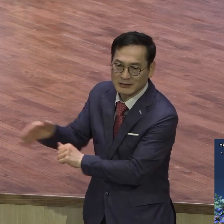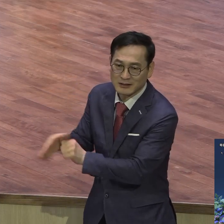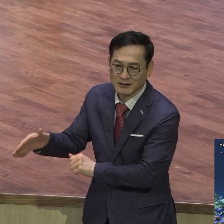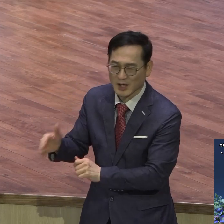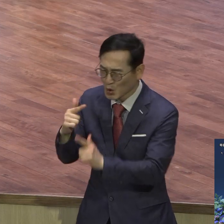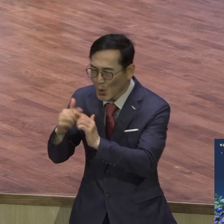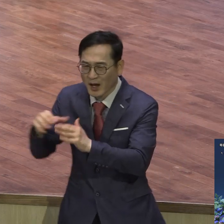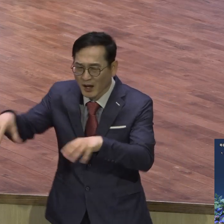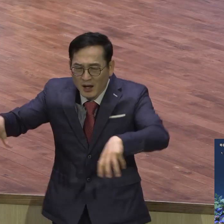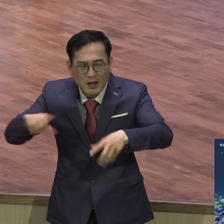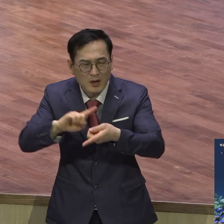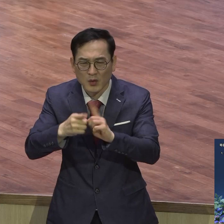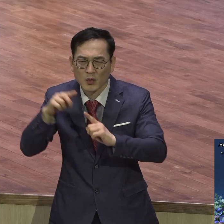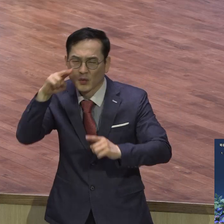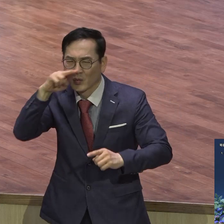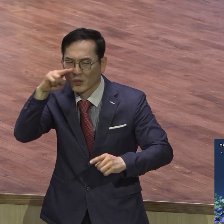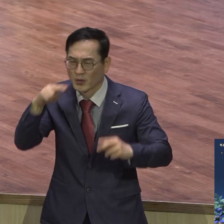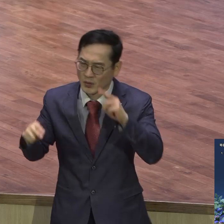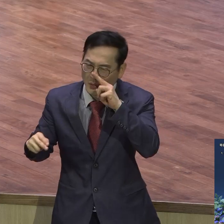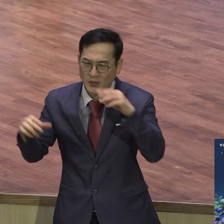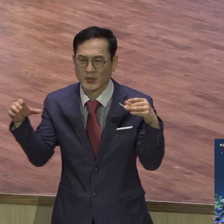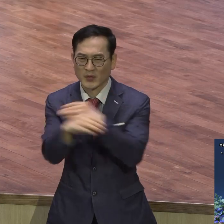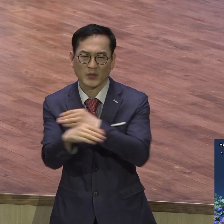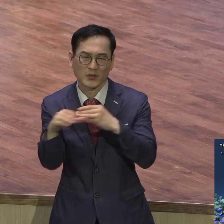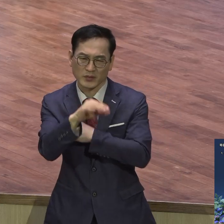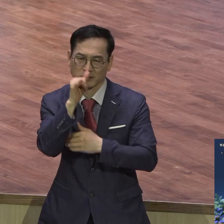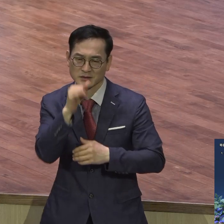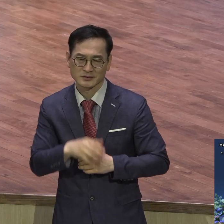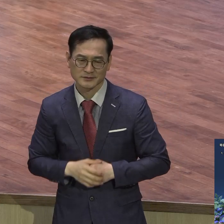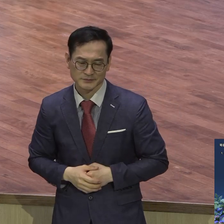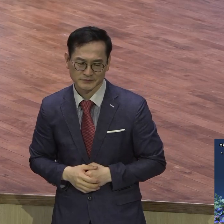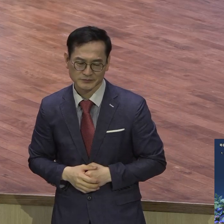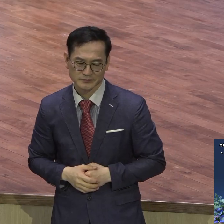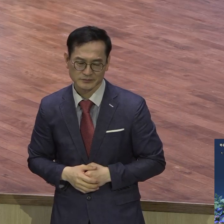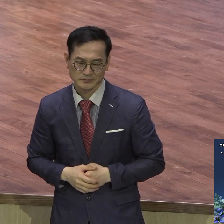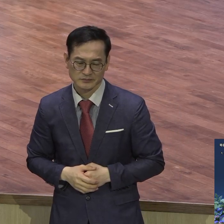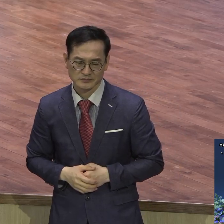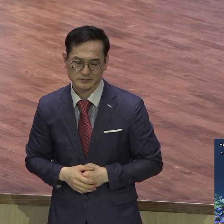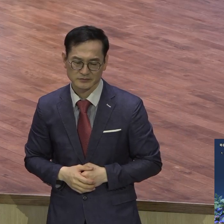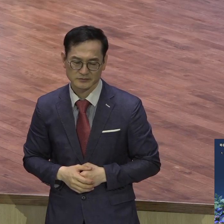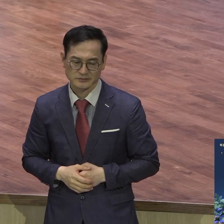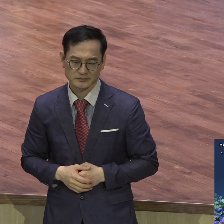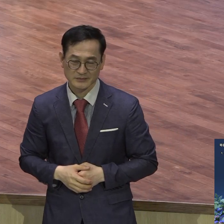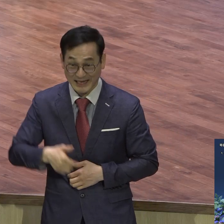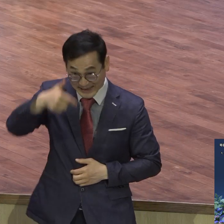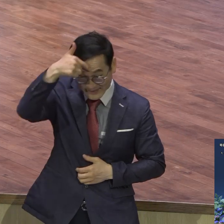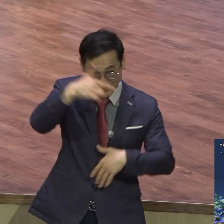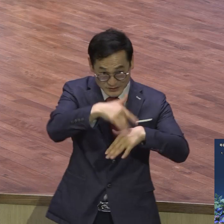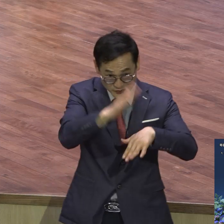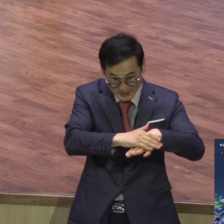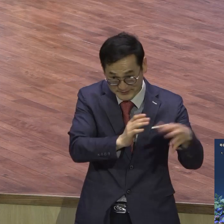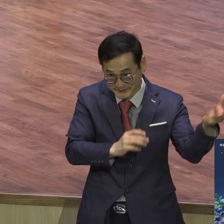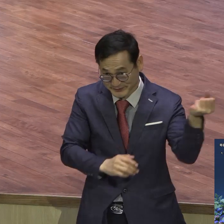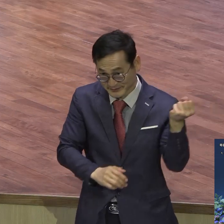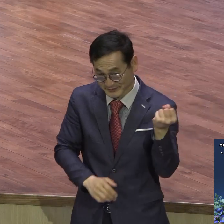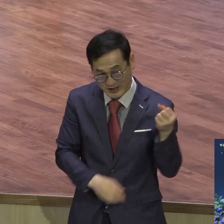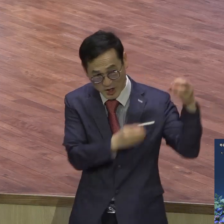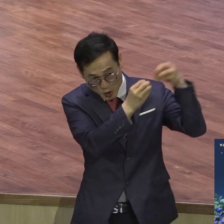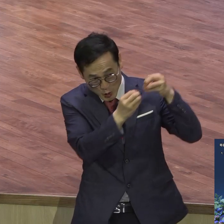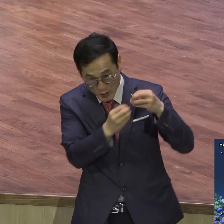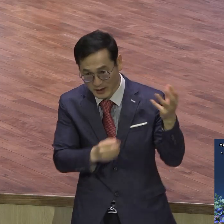지금도 똑같이 하고 있습니다 옛날 벌을 가지고 종교형 가지고 그 습관 그 문화 전통